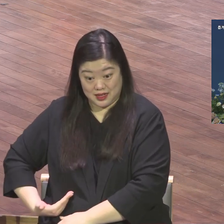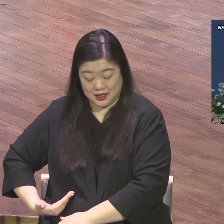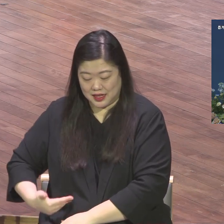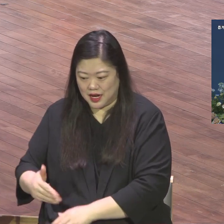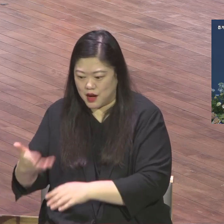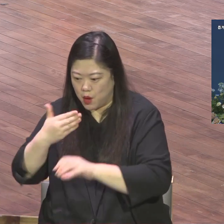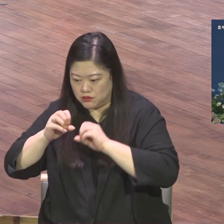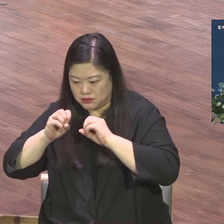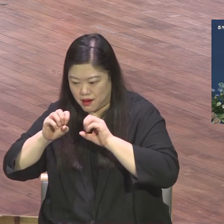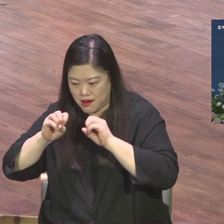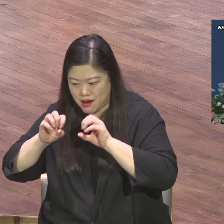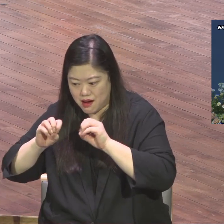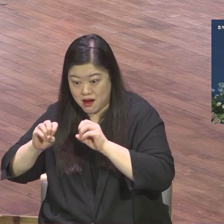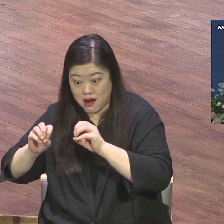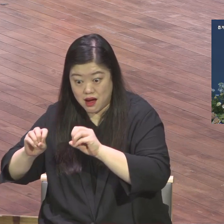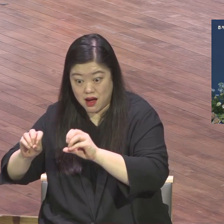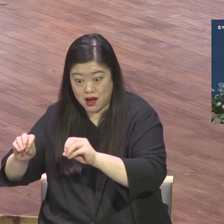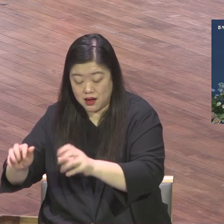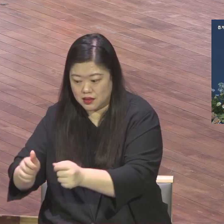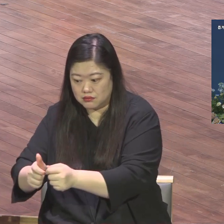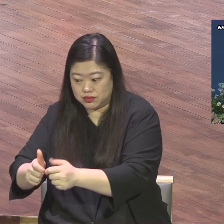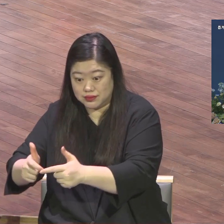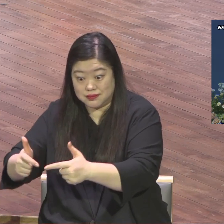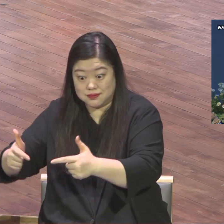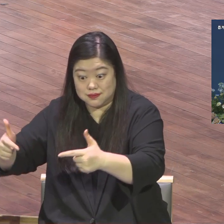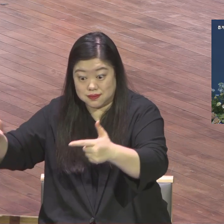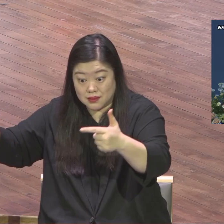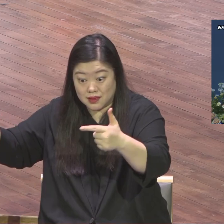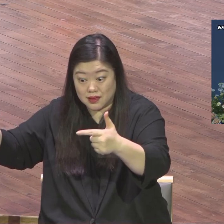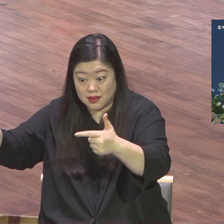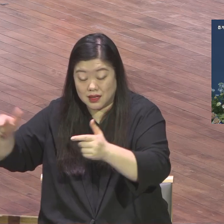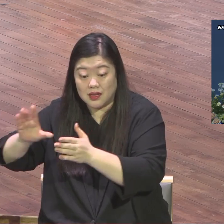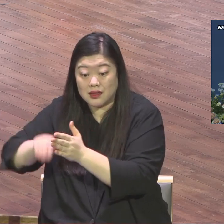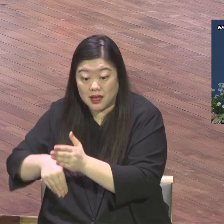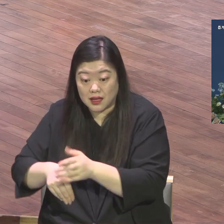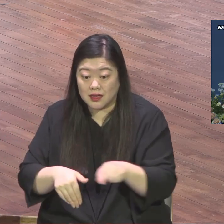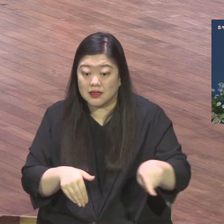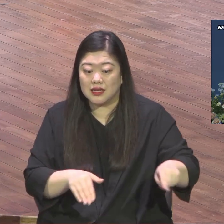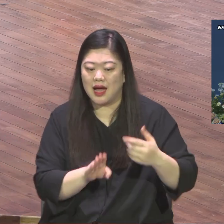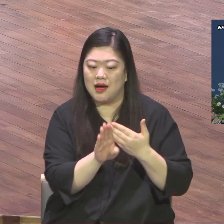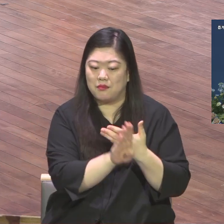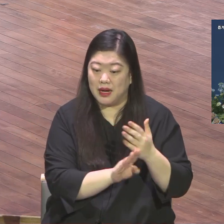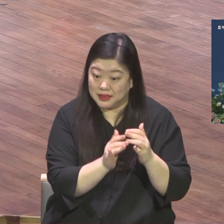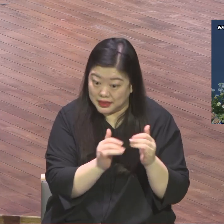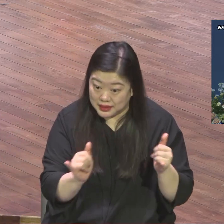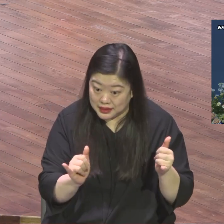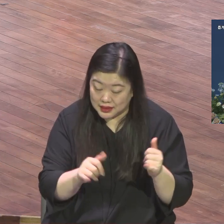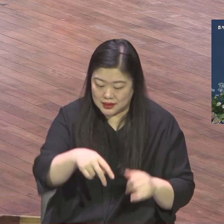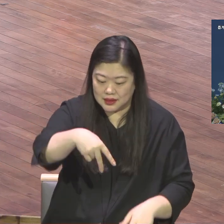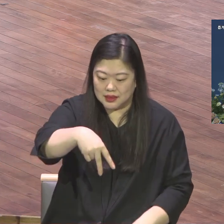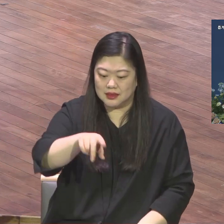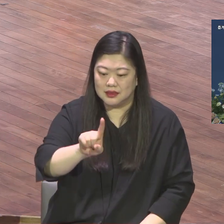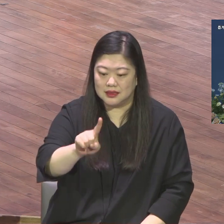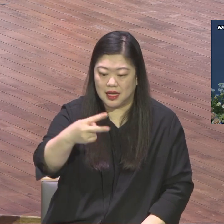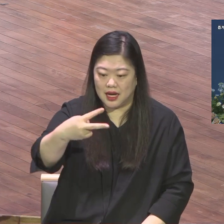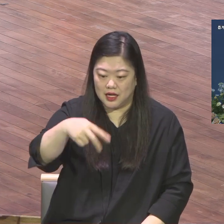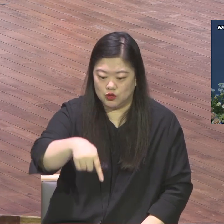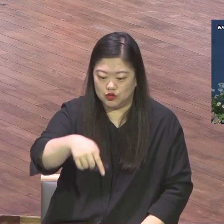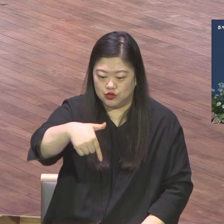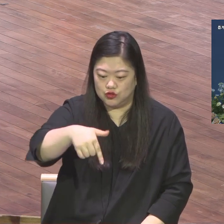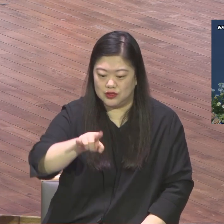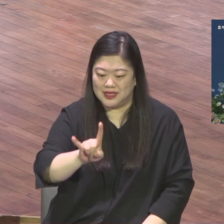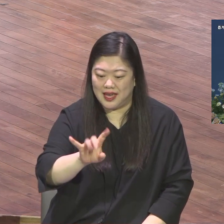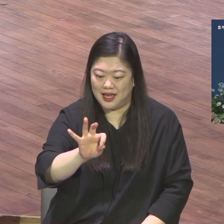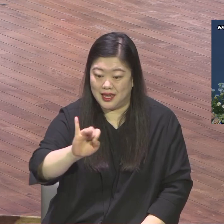한국교회에 막 부흥이 막 불이 듯이 일어날 때 다 핍박했어요. 누가? 종교교가.